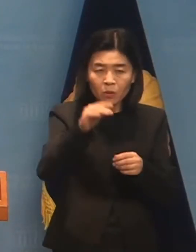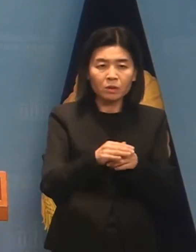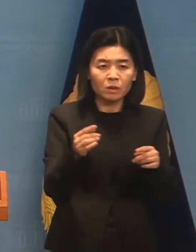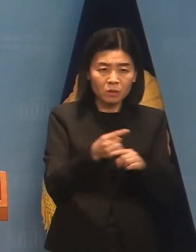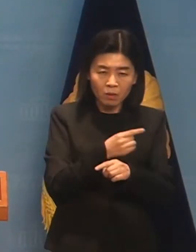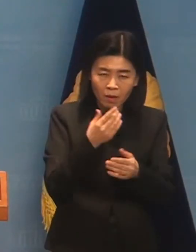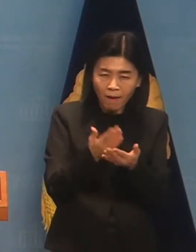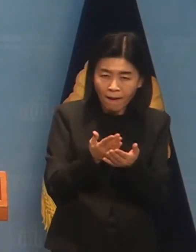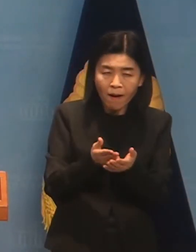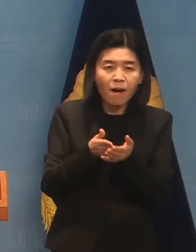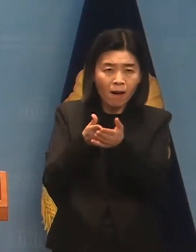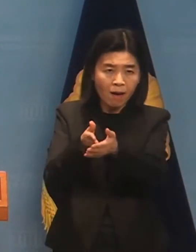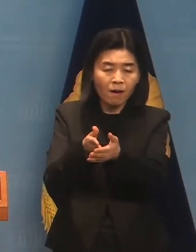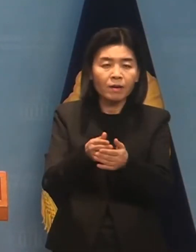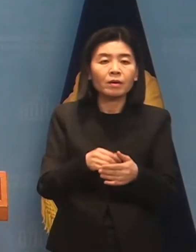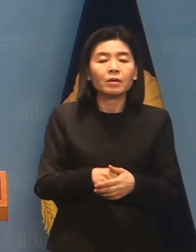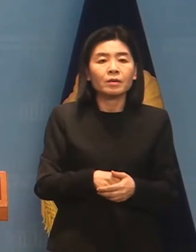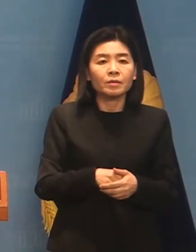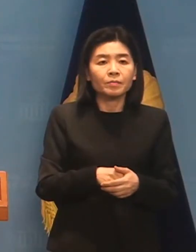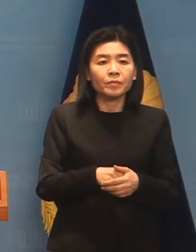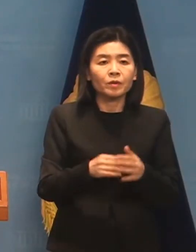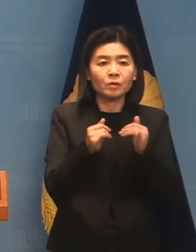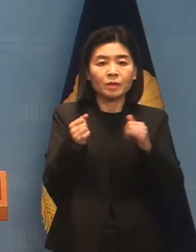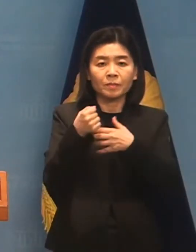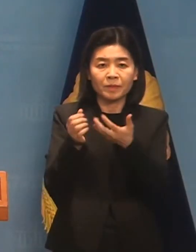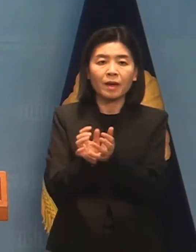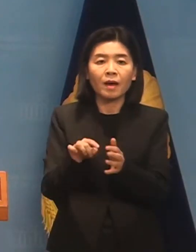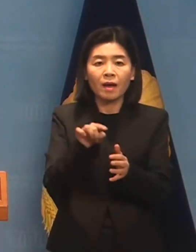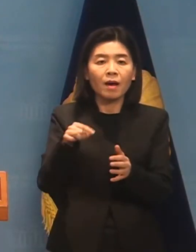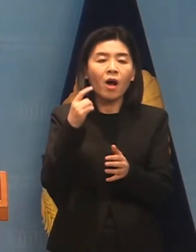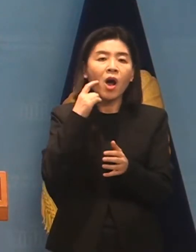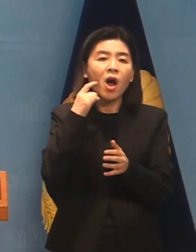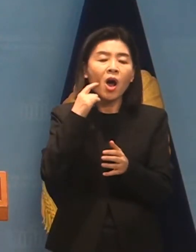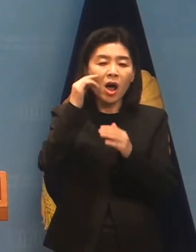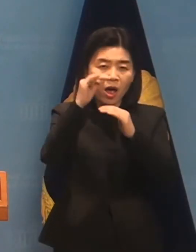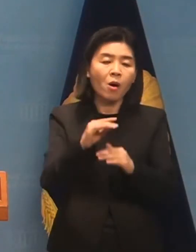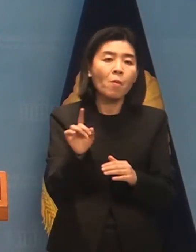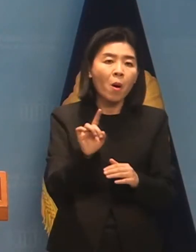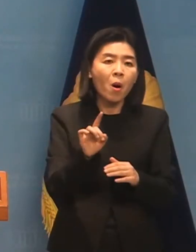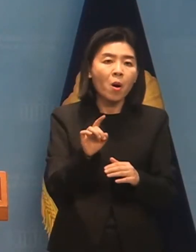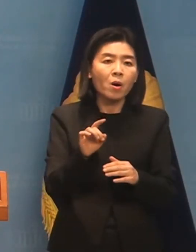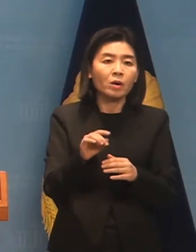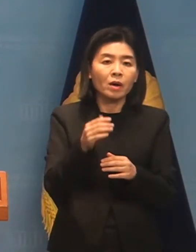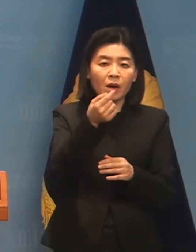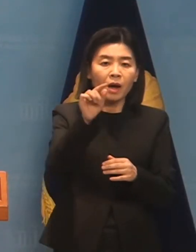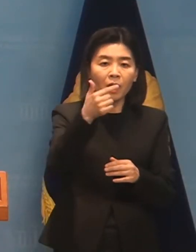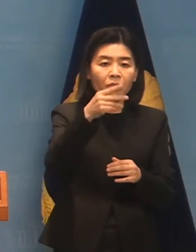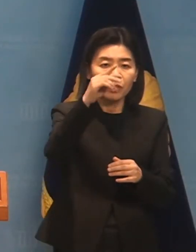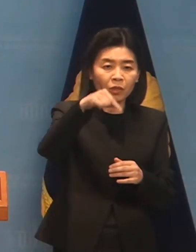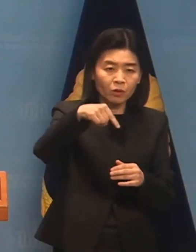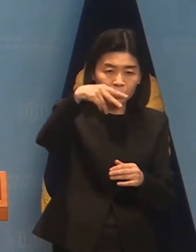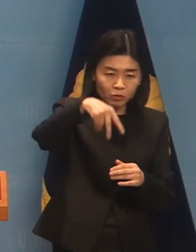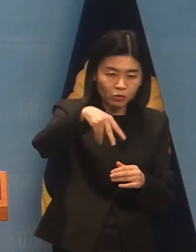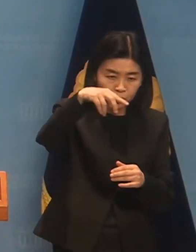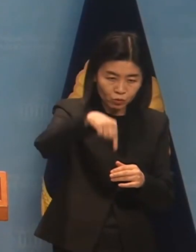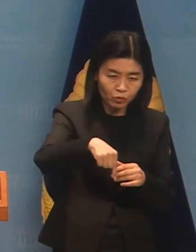법적 제재를 요청하였습니다. 바로 국민의힘 거짓말 시리즈를 말씀드리겠습니다. 대선주자 한덕수 거짓말 시리즈 첫